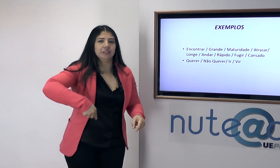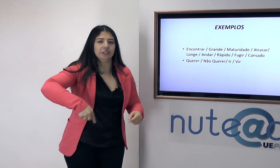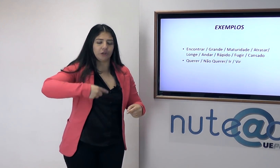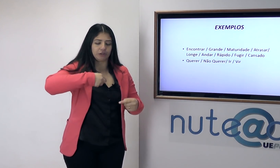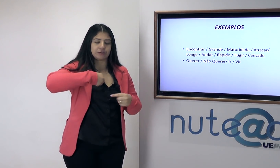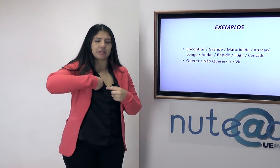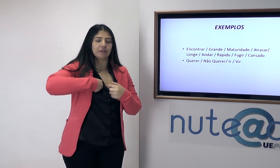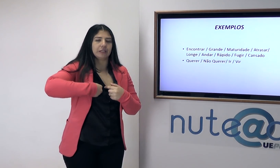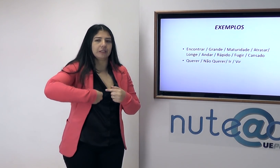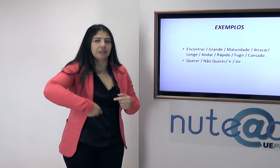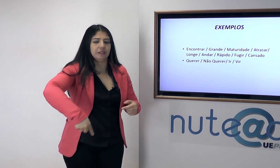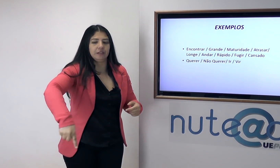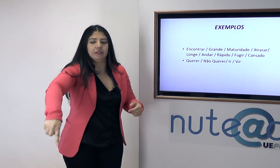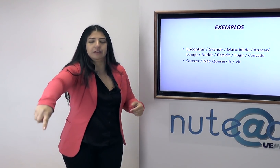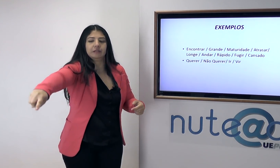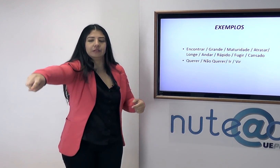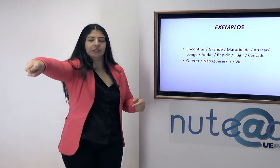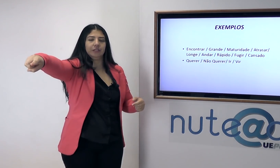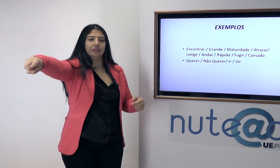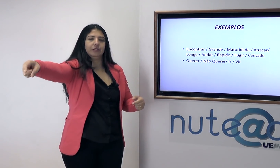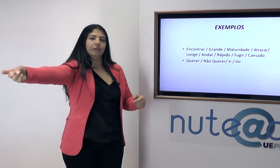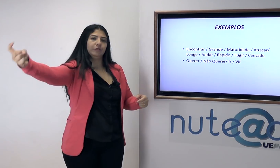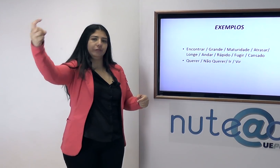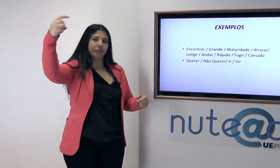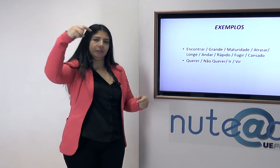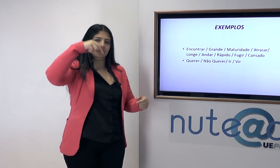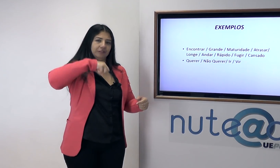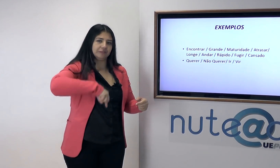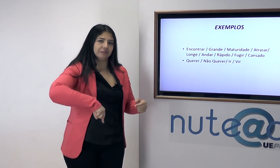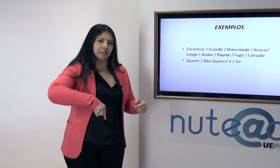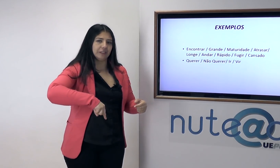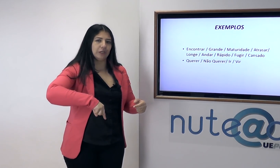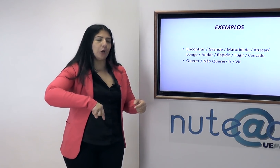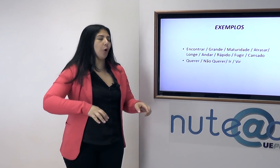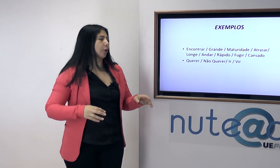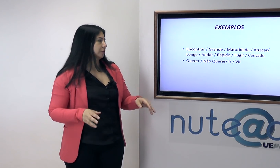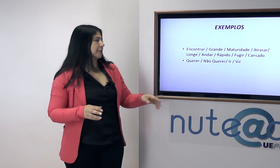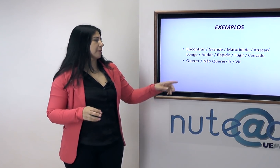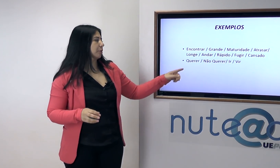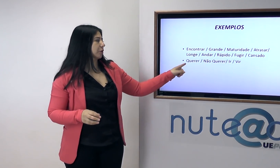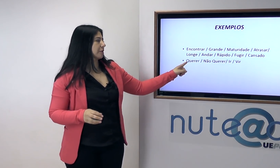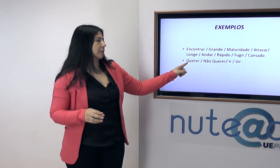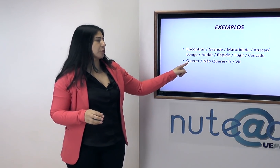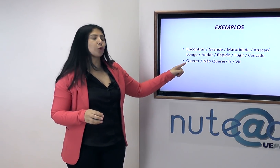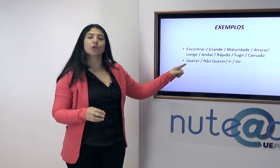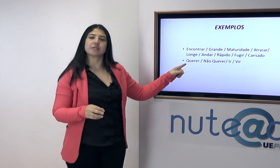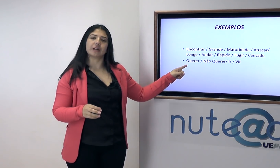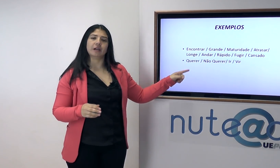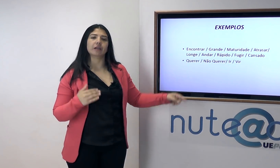ir, ó, eu saio daqui, ir, vir, tá? Outro exemplo que nós temos, gostar,